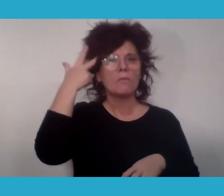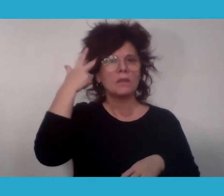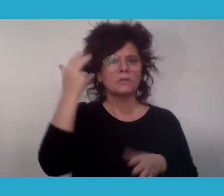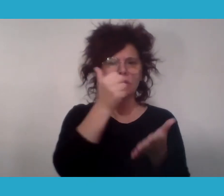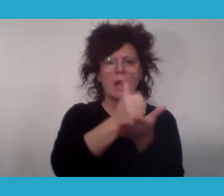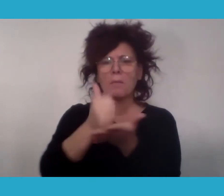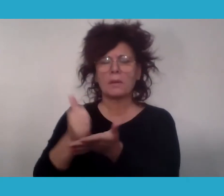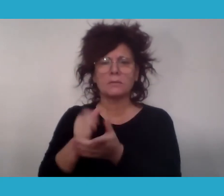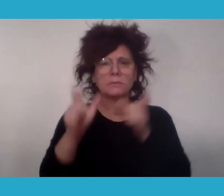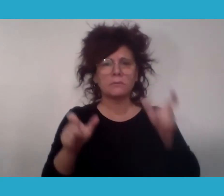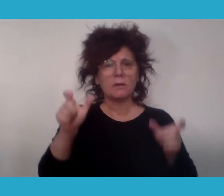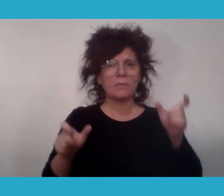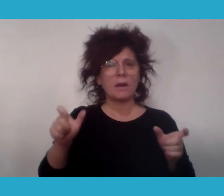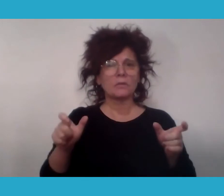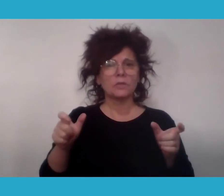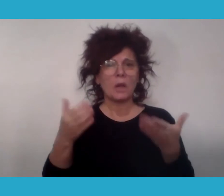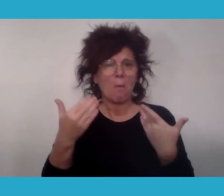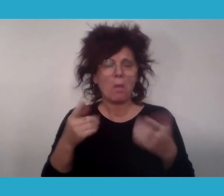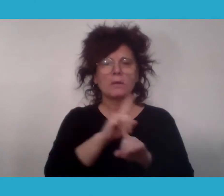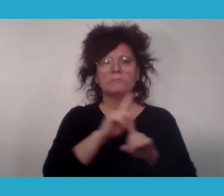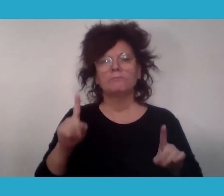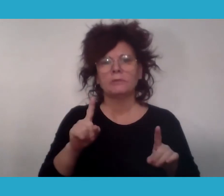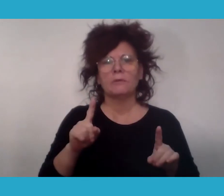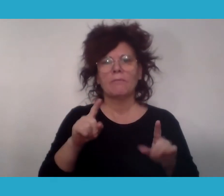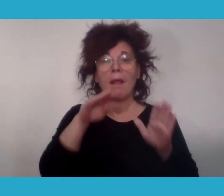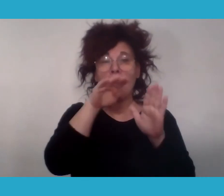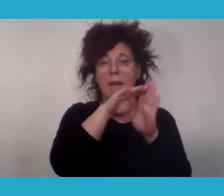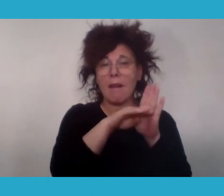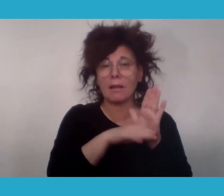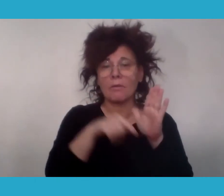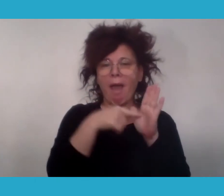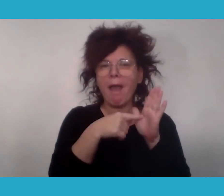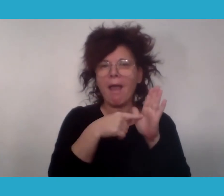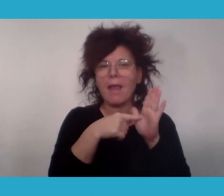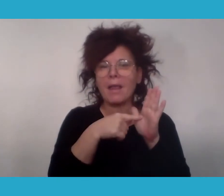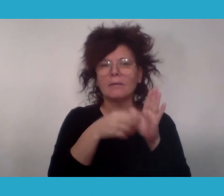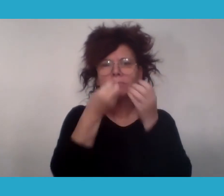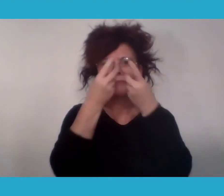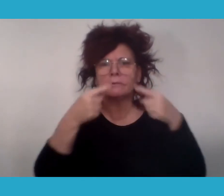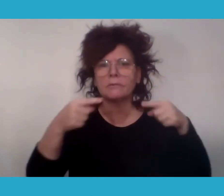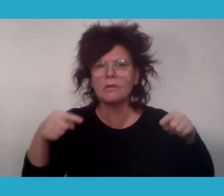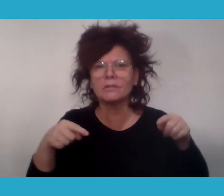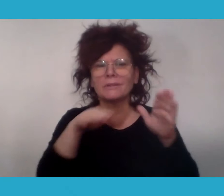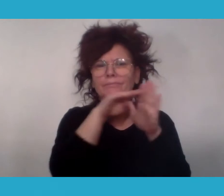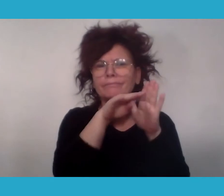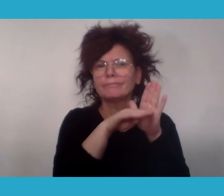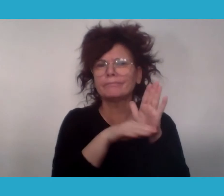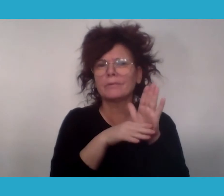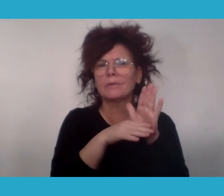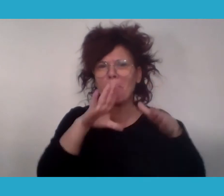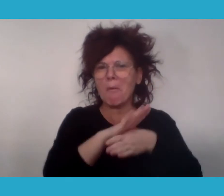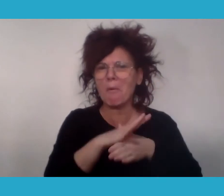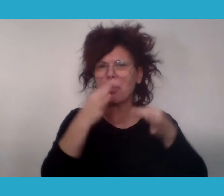participación ciudadana y en el estudio de impacto ambiental estaba mal descrita la flora y fauna. No tenía bibliografía y luego de 9 días